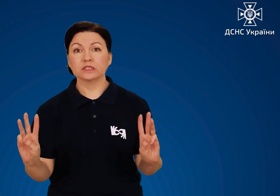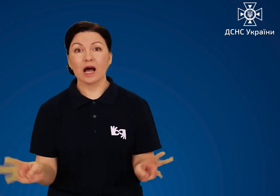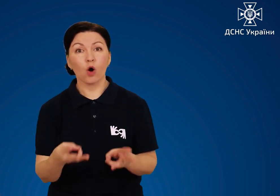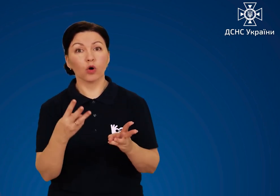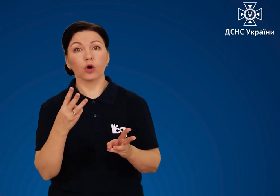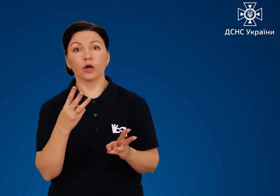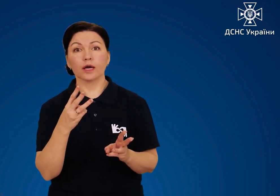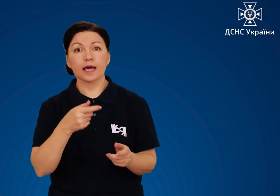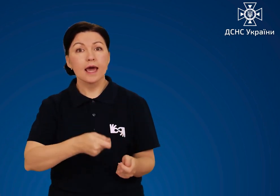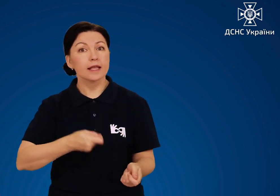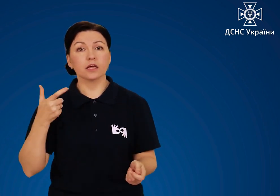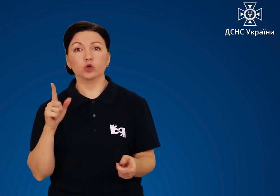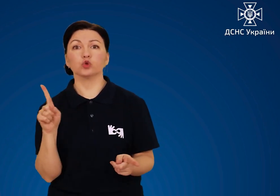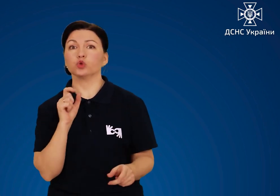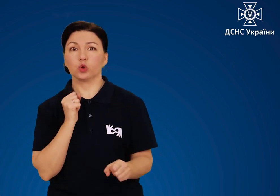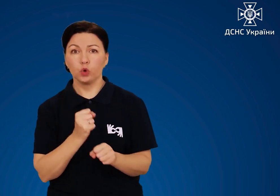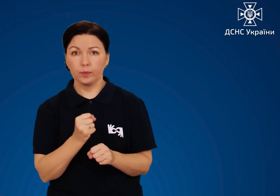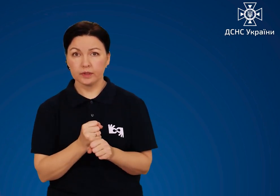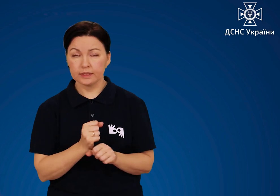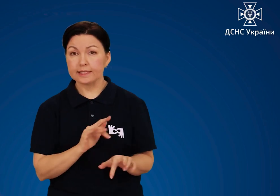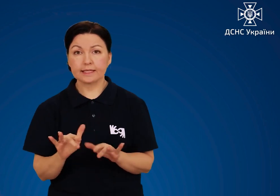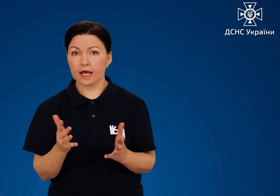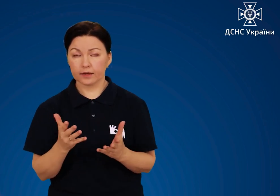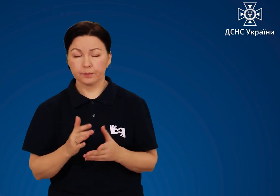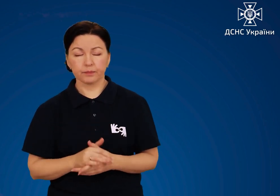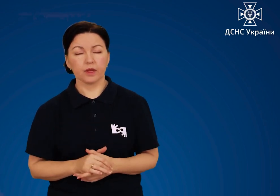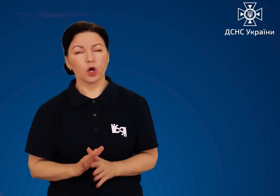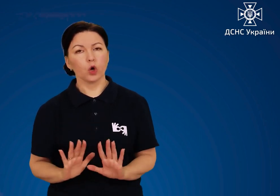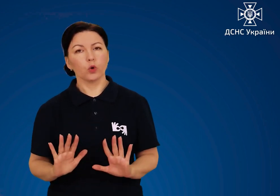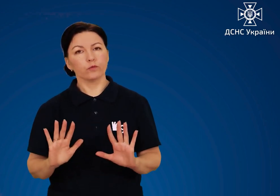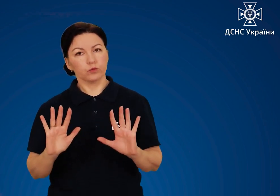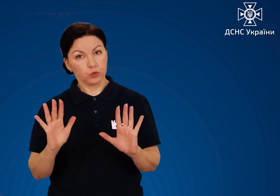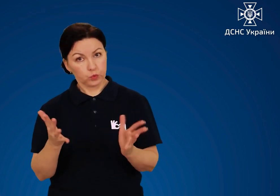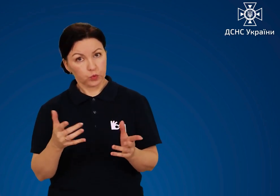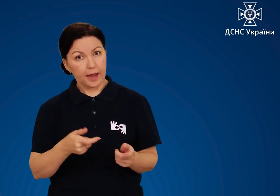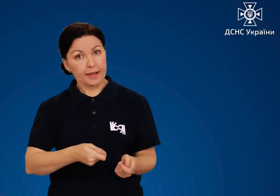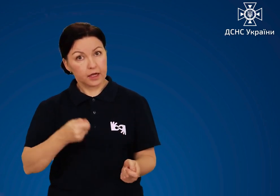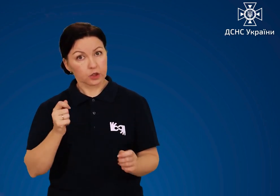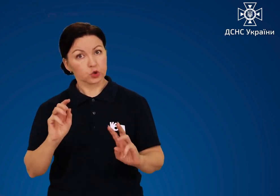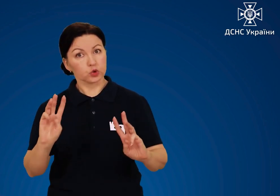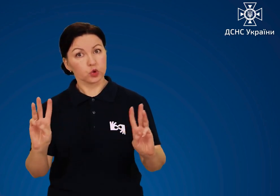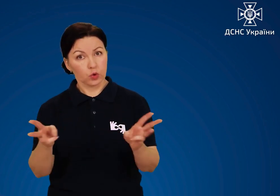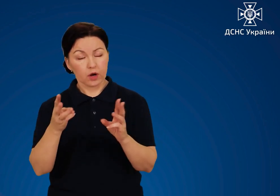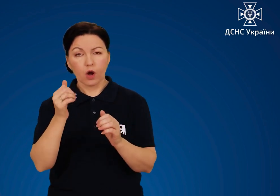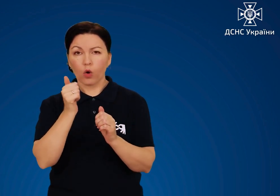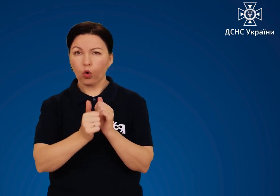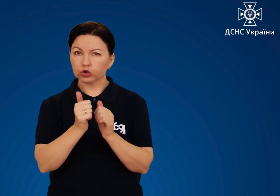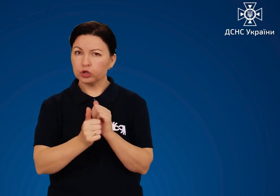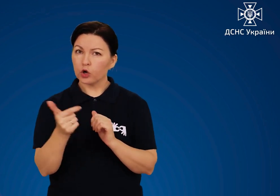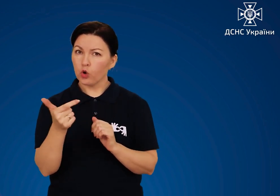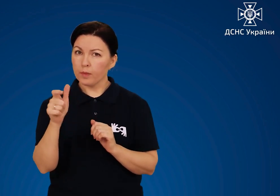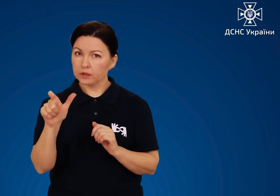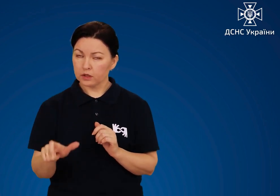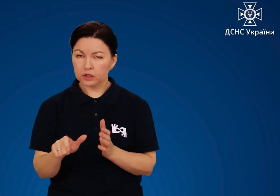Дії під час загорання генератора У разі загорання генератора кожний